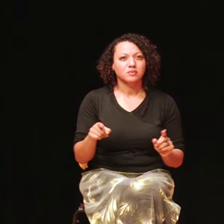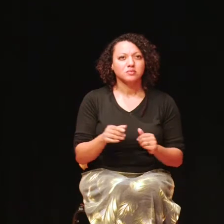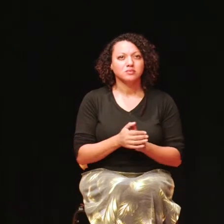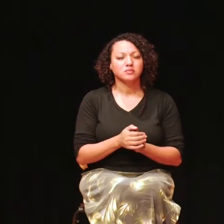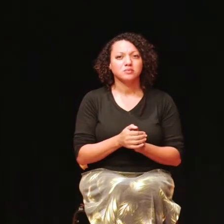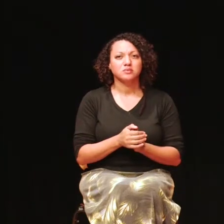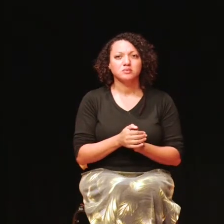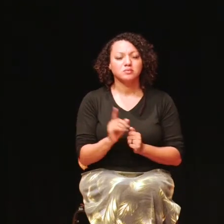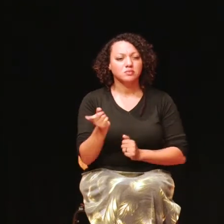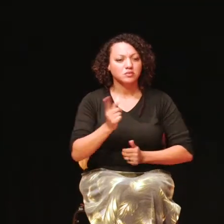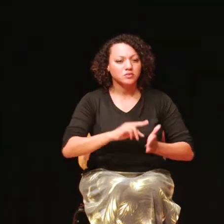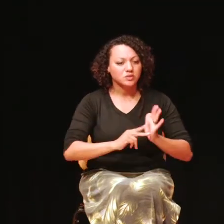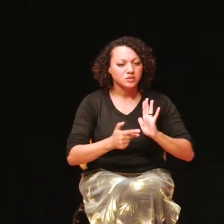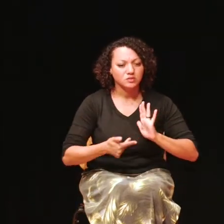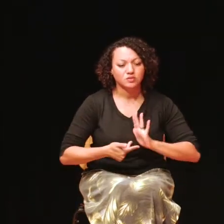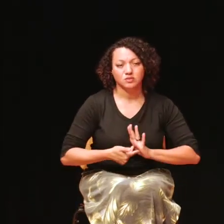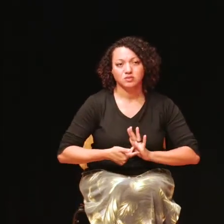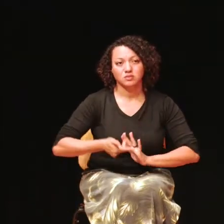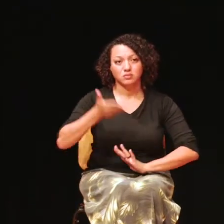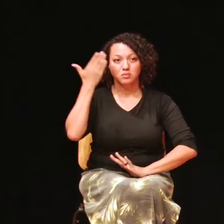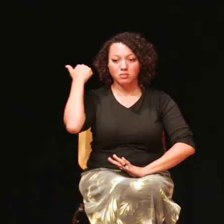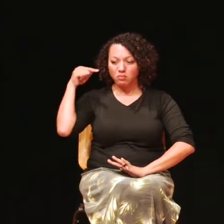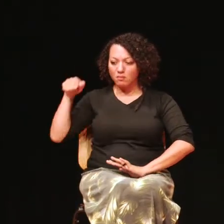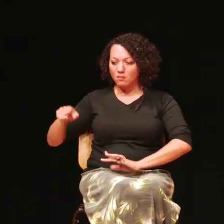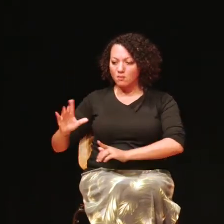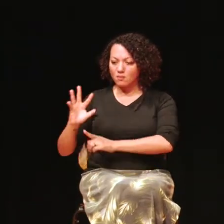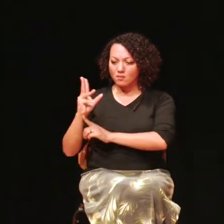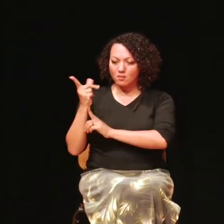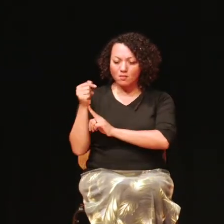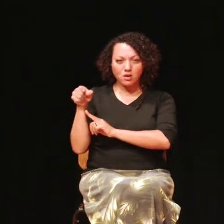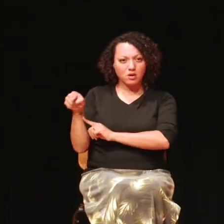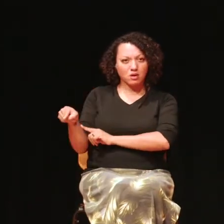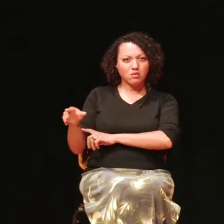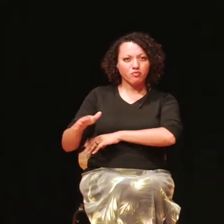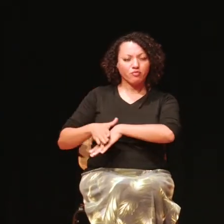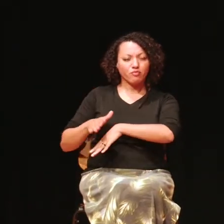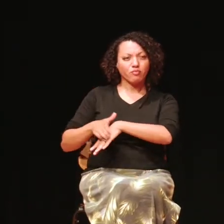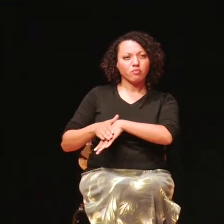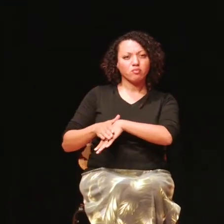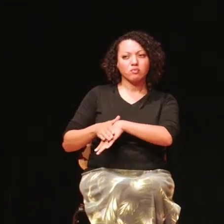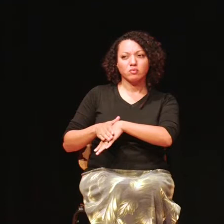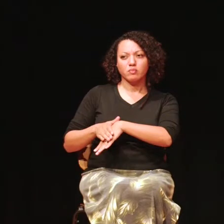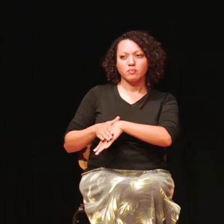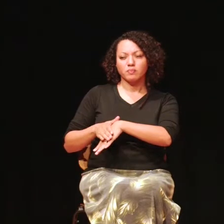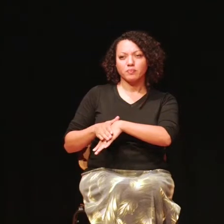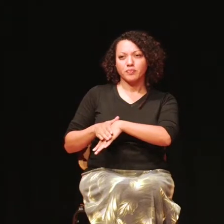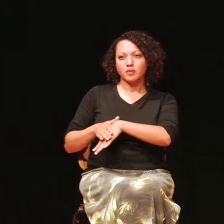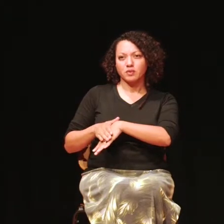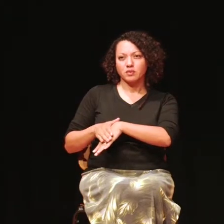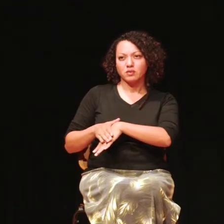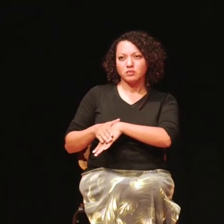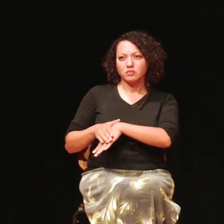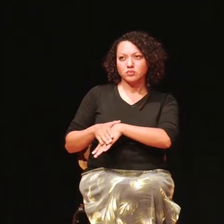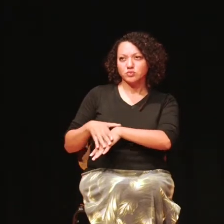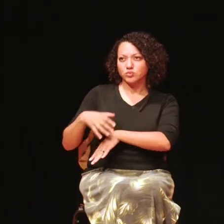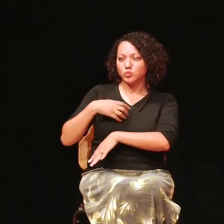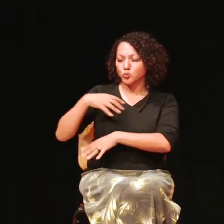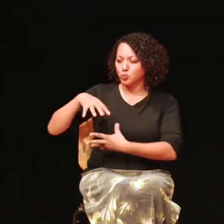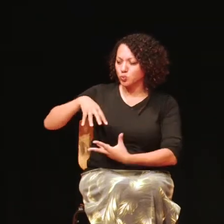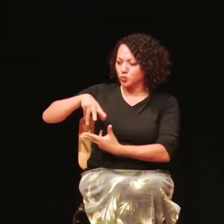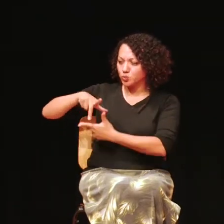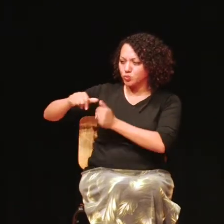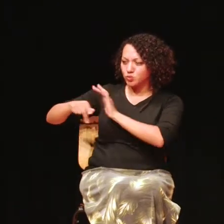não significa que não existisse, que essas obras, por serem feitas com uma Dentro di un